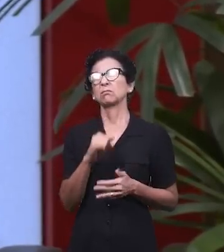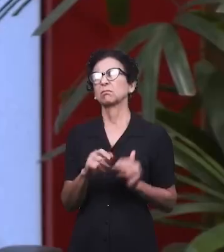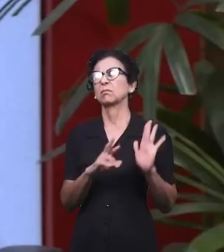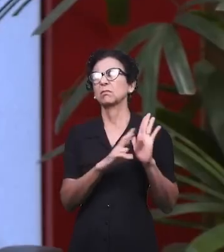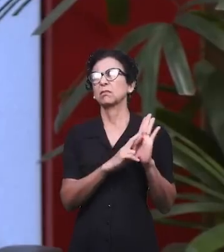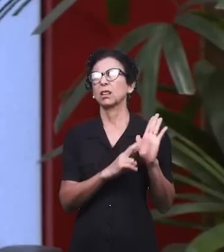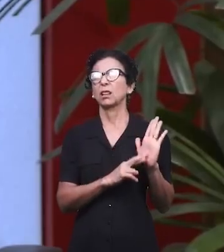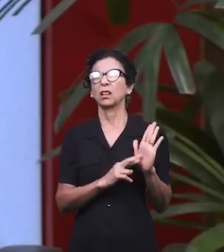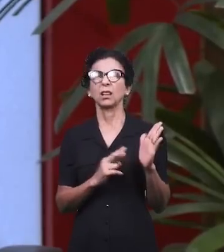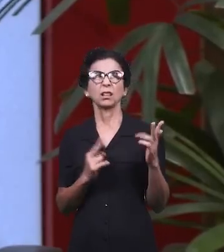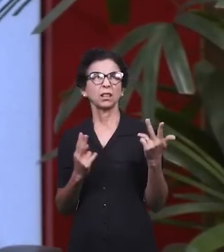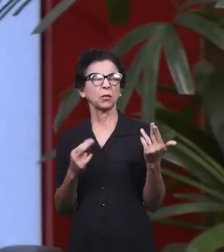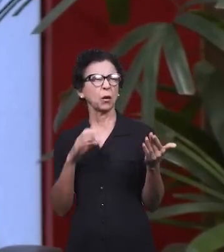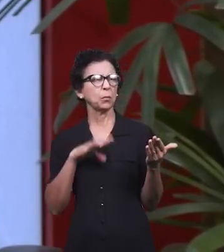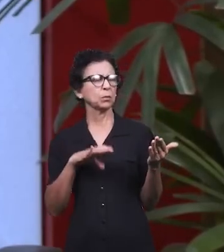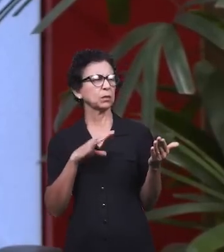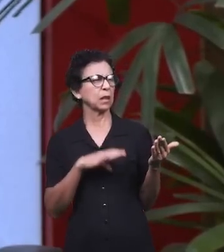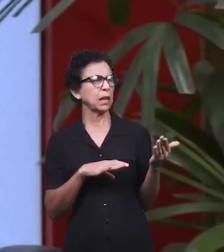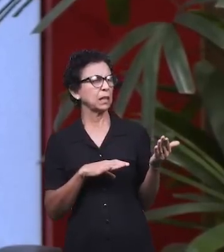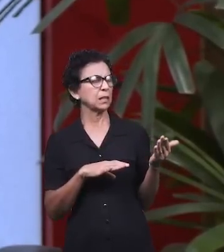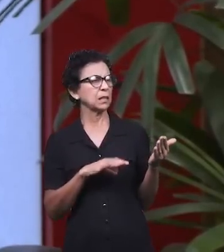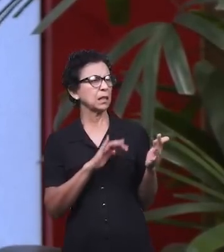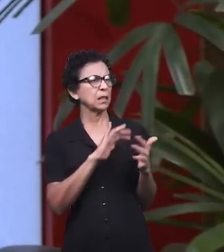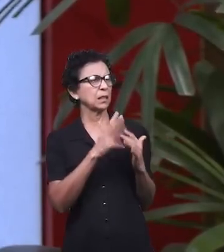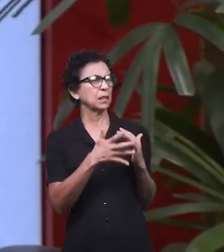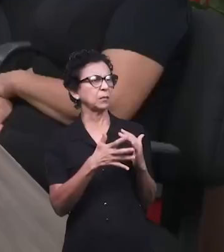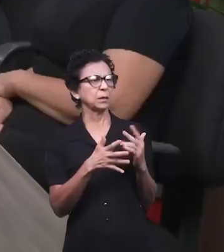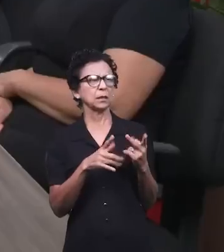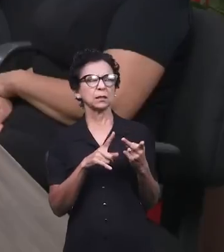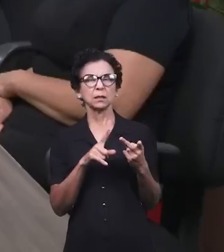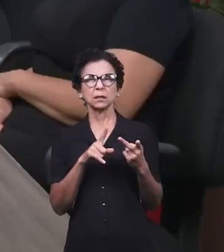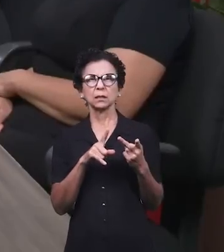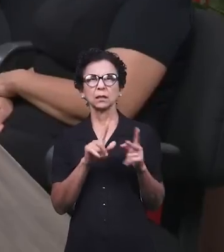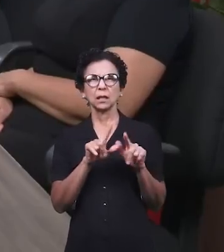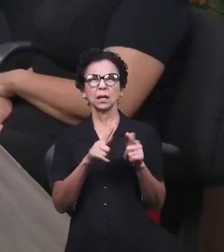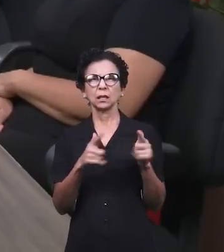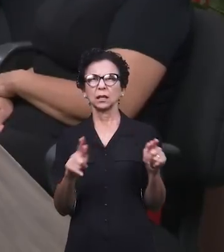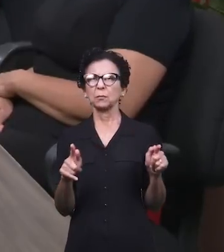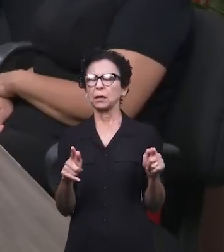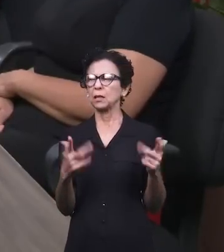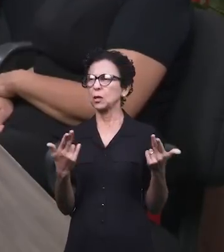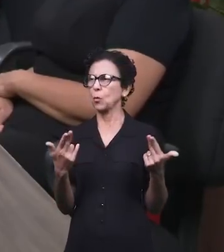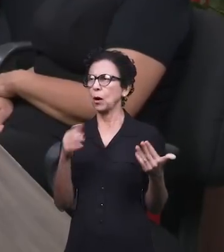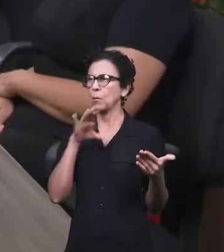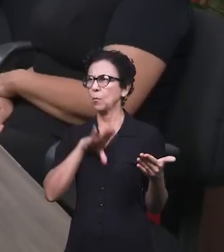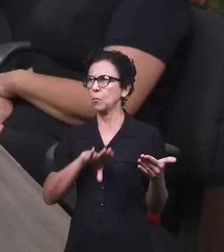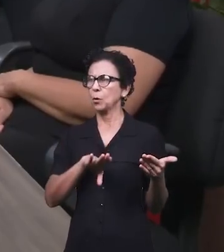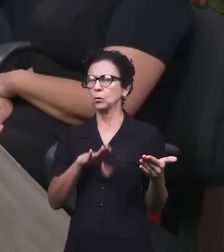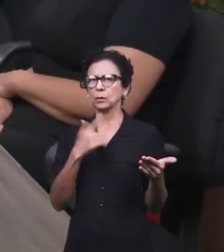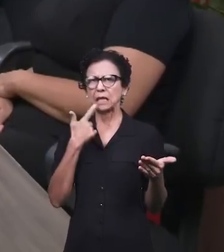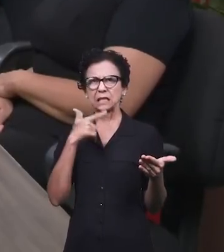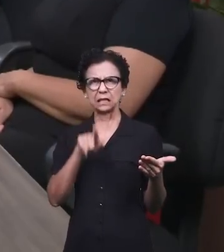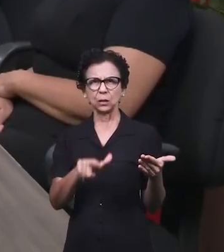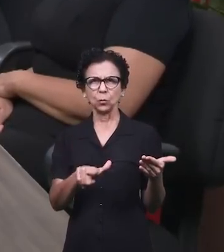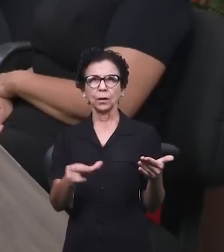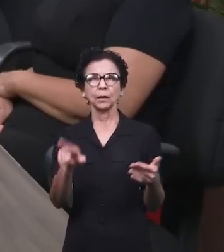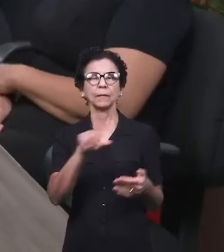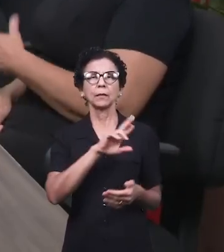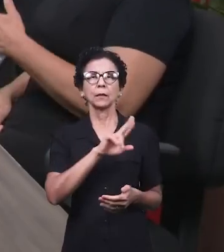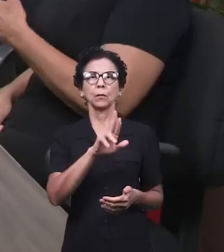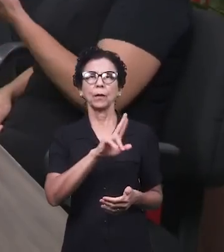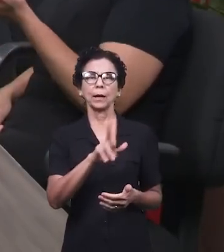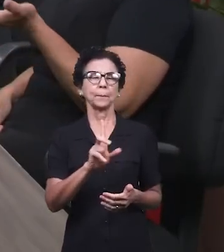regra é a mesma do português para Libras? É a mesma, Cidinha? Não é, Não é, né? Priscila, irmãos, não é. E a gente